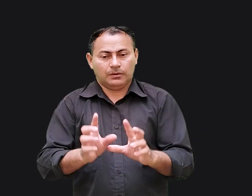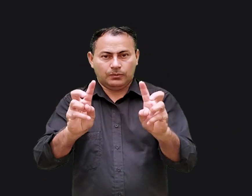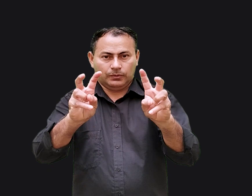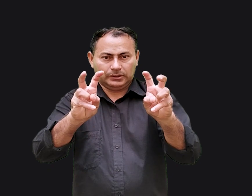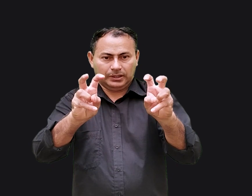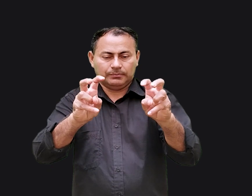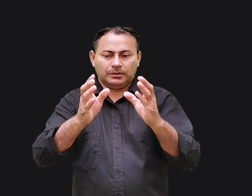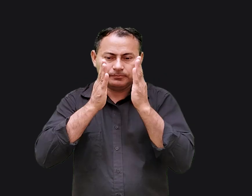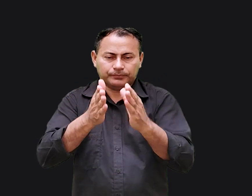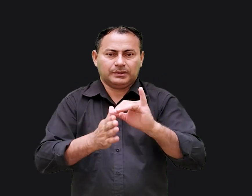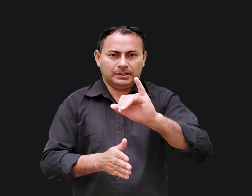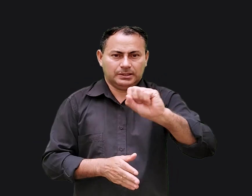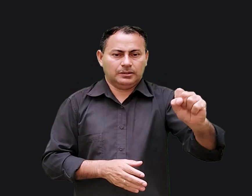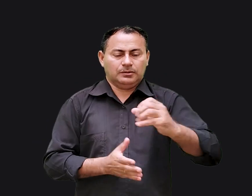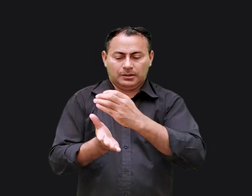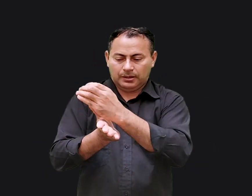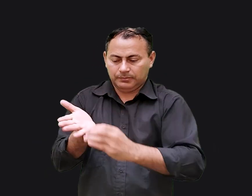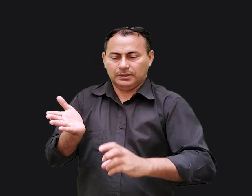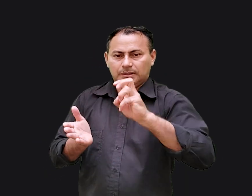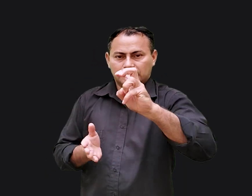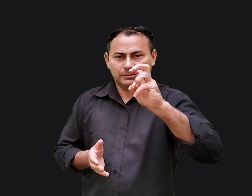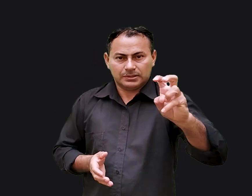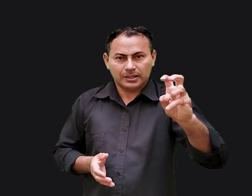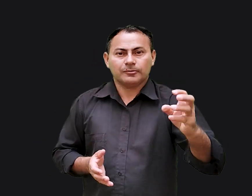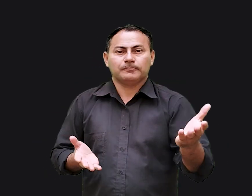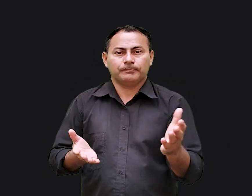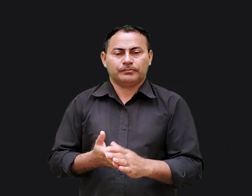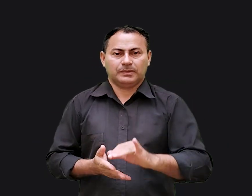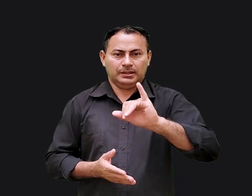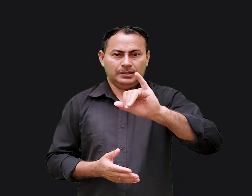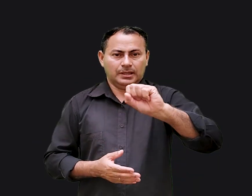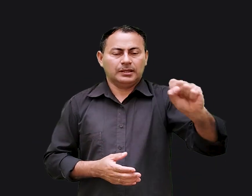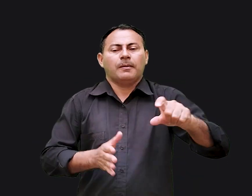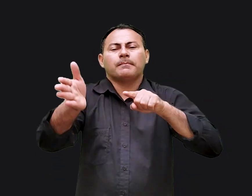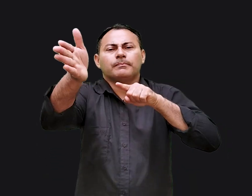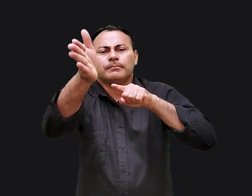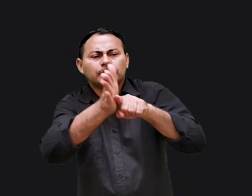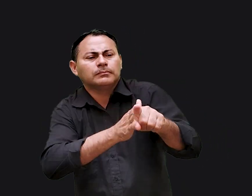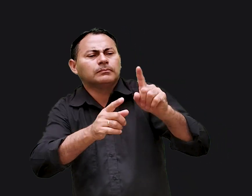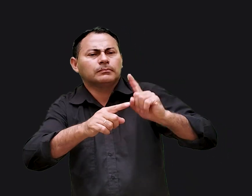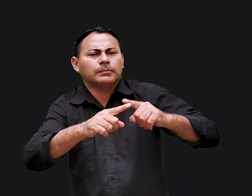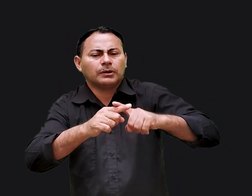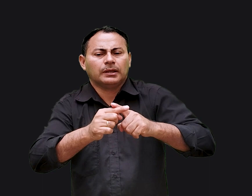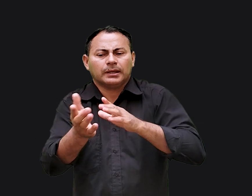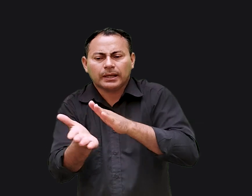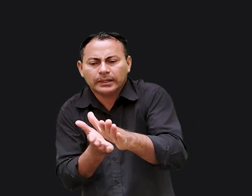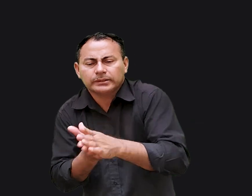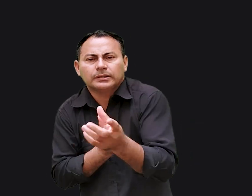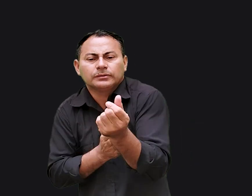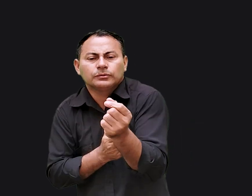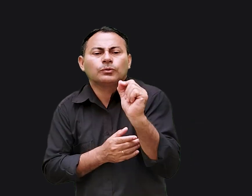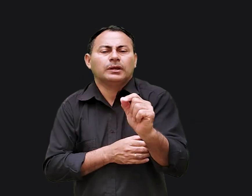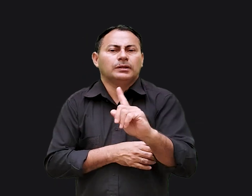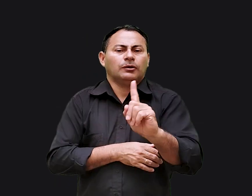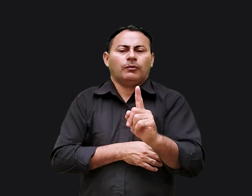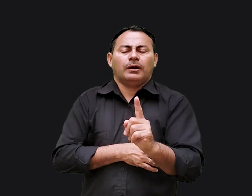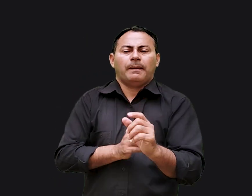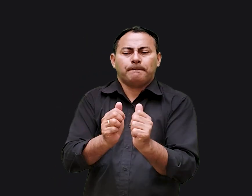o tema focalizado por Isaías, capítulo 55. Isaías pergunta, por que gastar dinheiro naquilo que não é